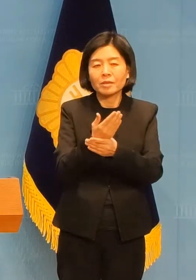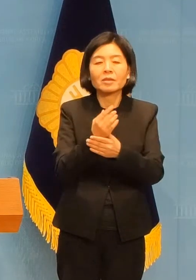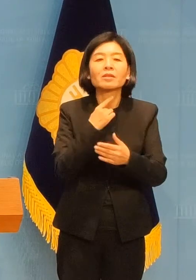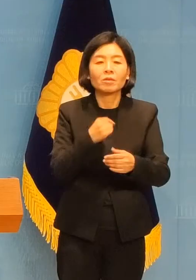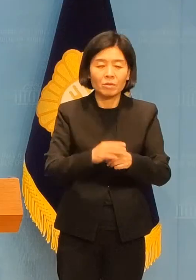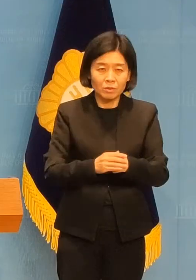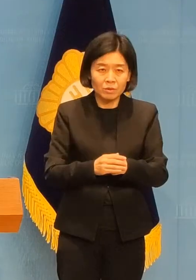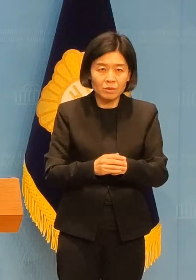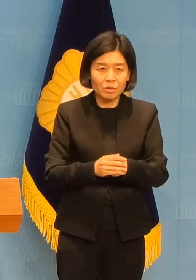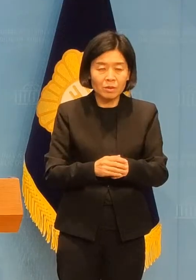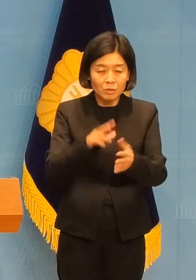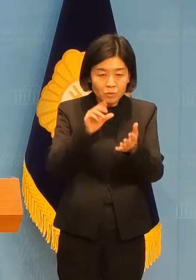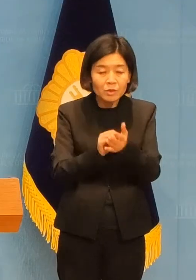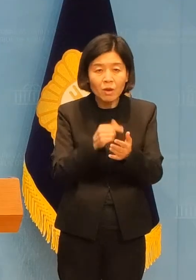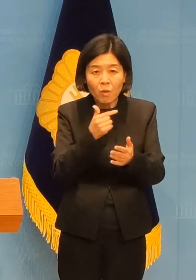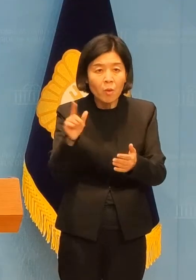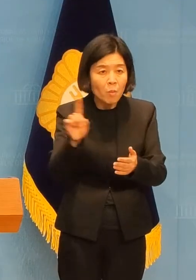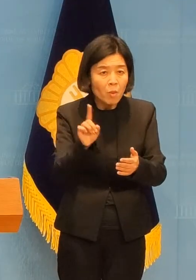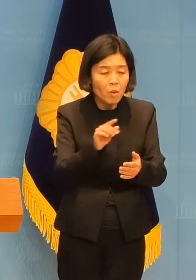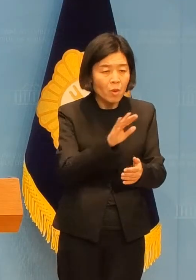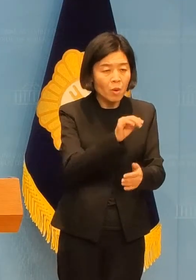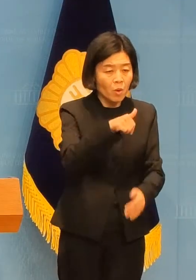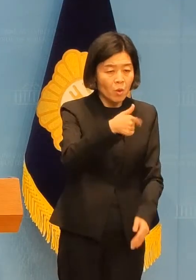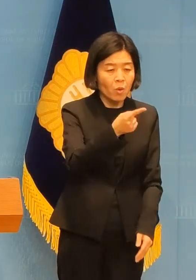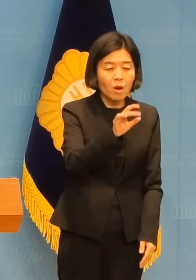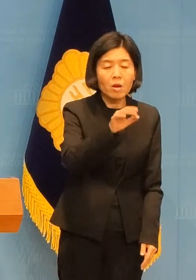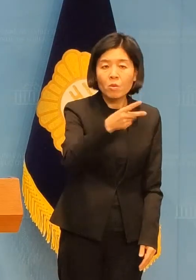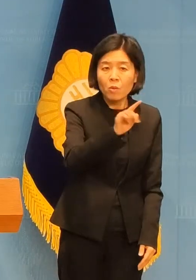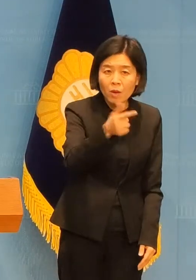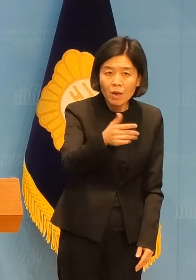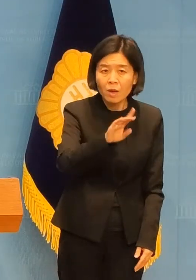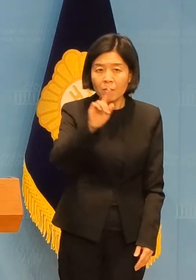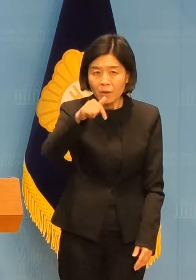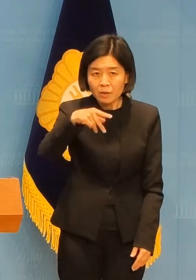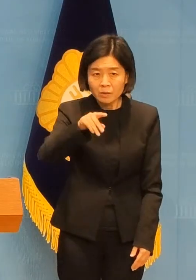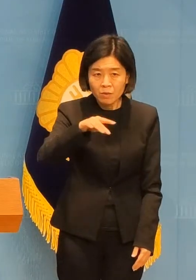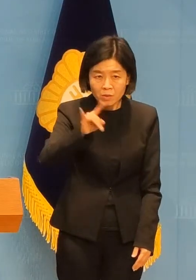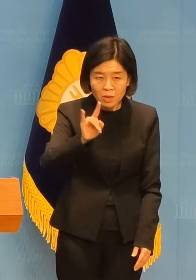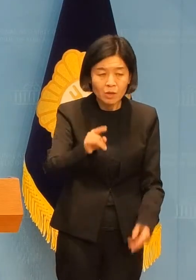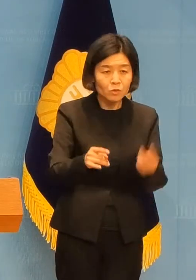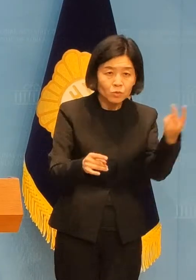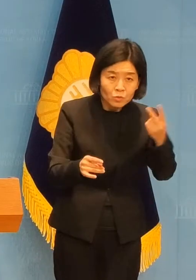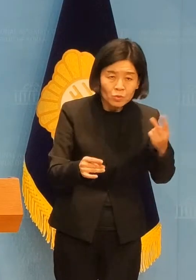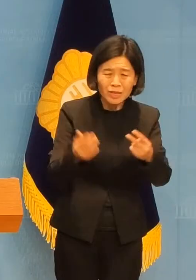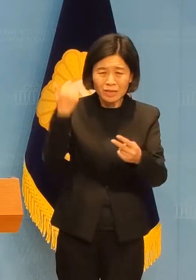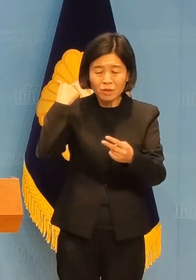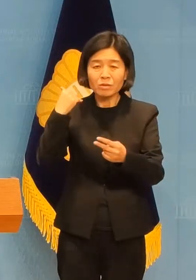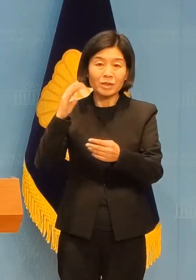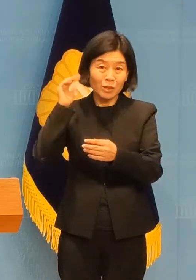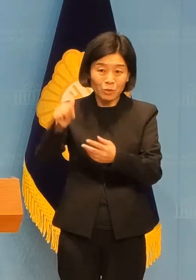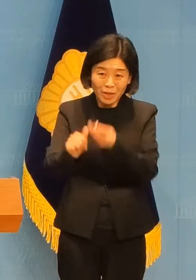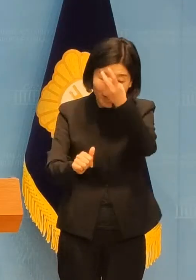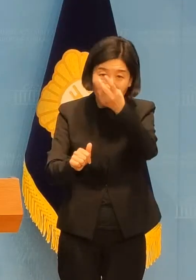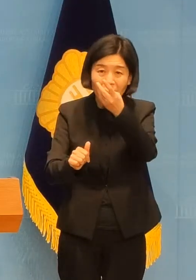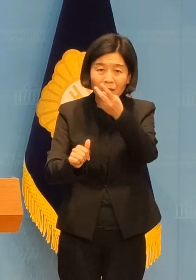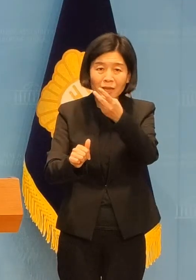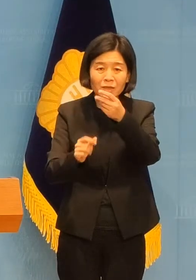문제는 황교안, 박성재 두 인물이 탄핵된 대통령의 법무부 장관 출신이라는